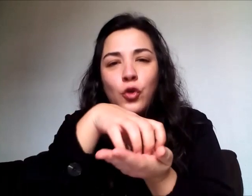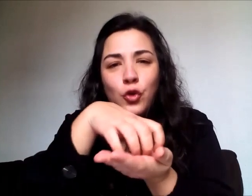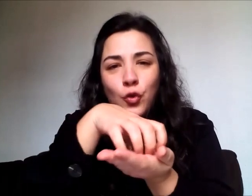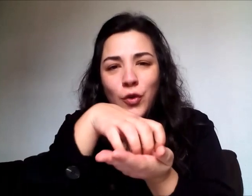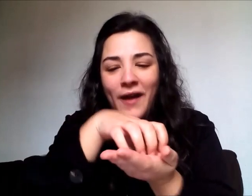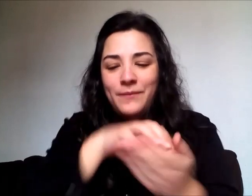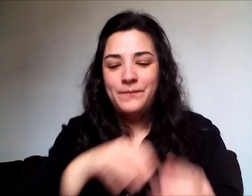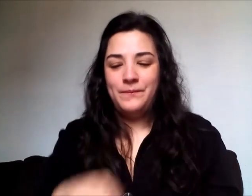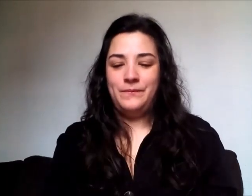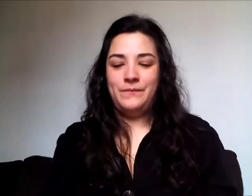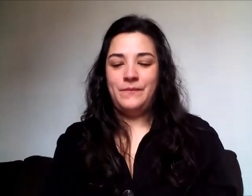Duda.